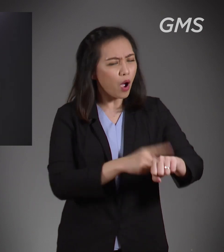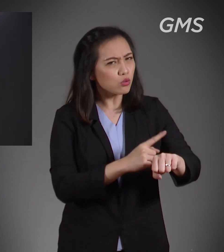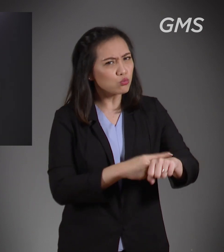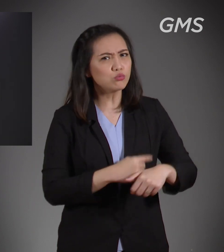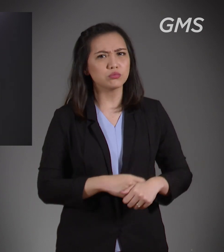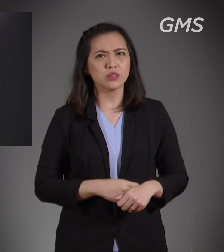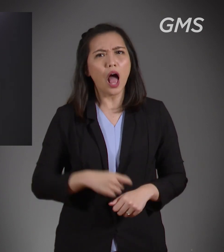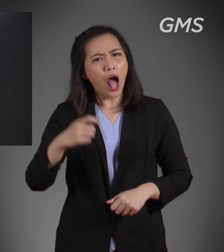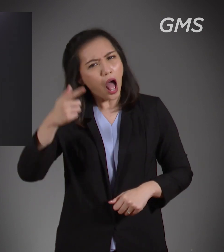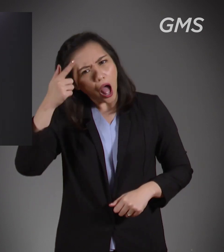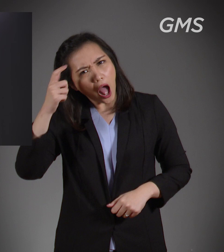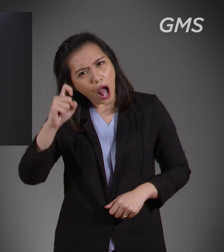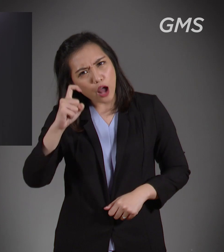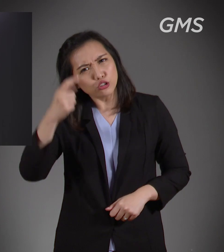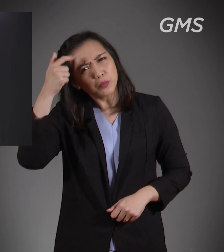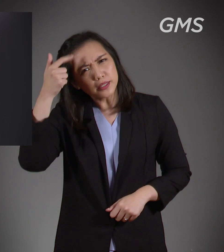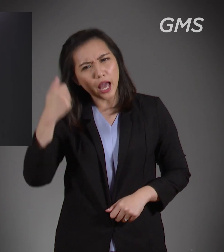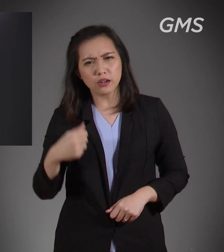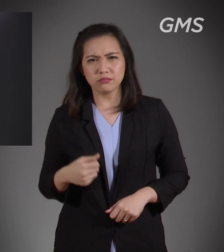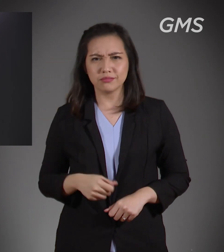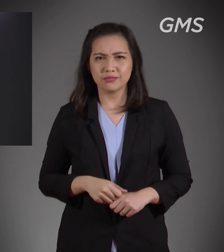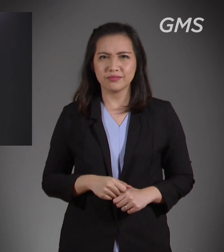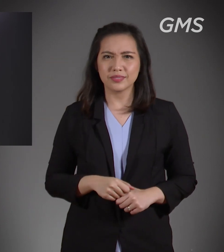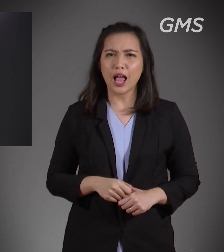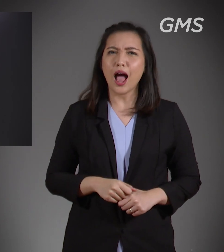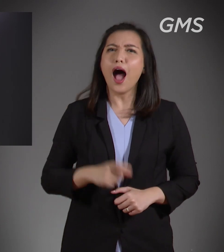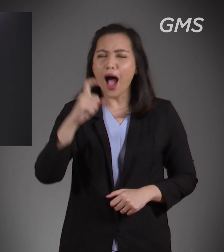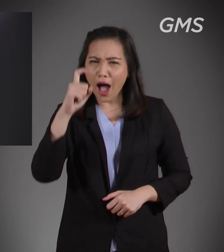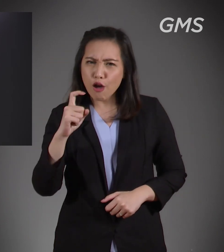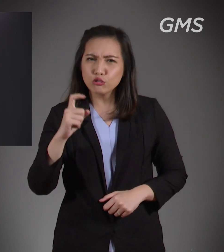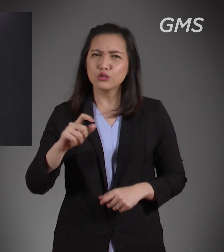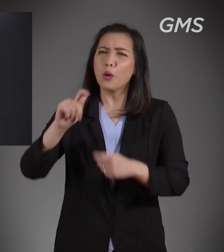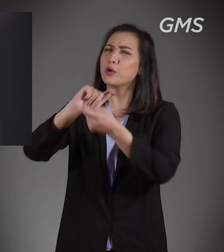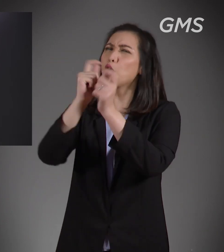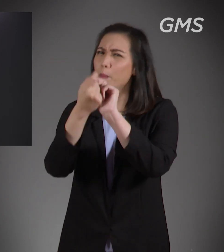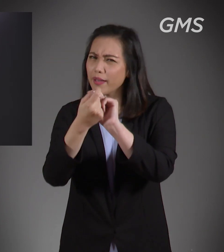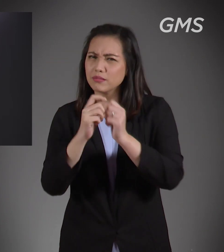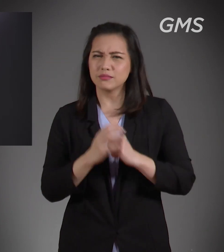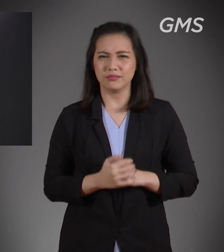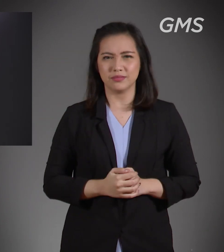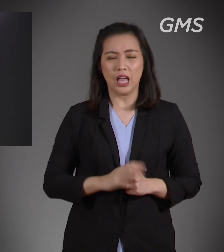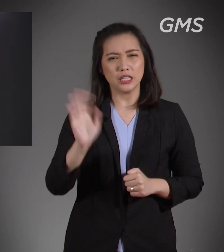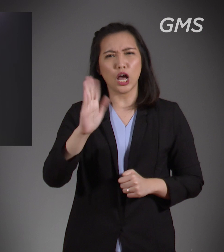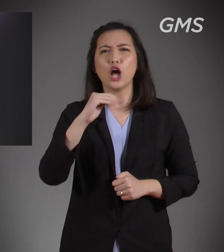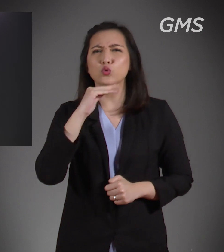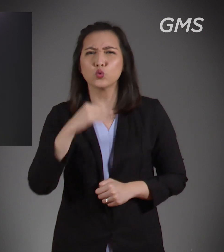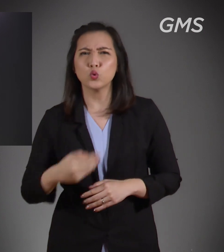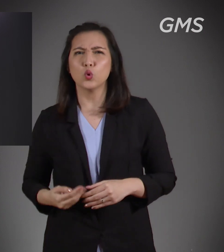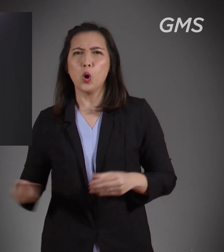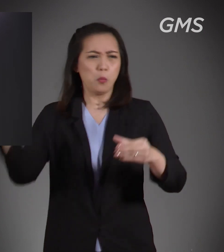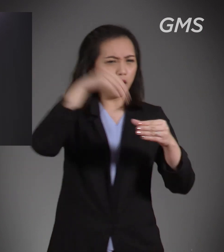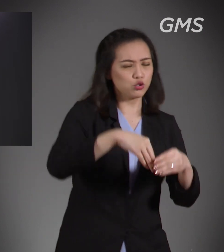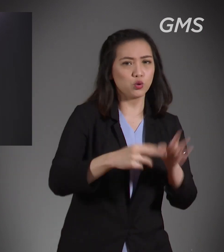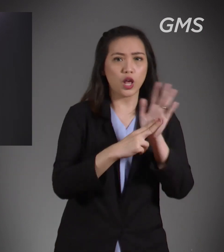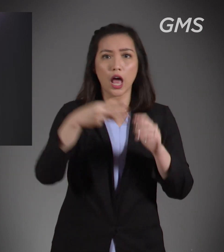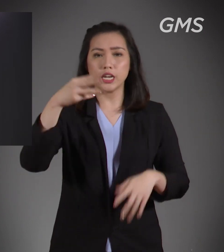Kita semua itu gak punya alasan kalau sampai ada satu pun di antara kita yang meringkuk di neraka, jangan salahkan Tuhan. Karena Tuhan sudah cukup